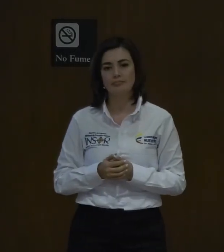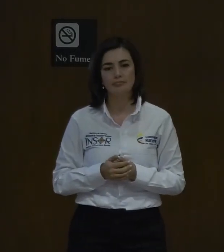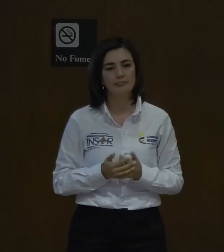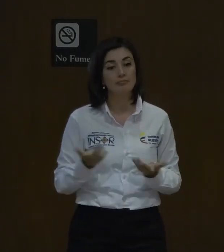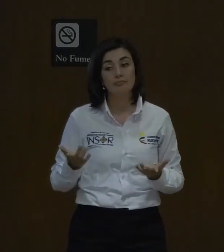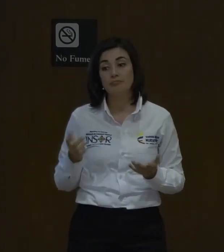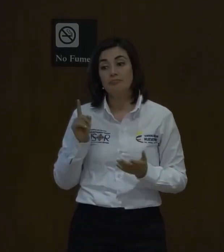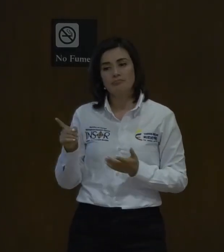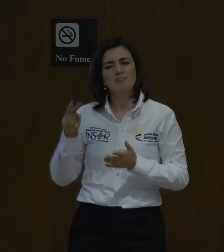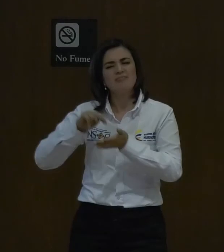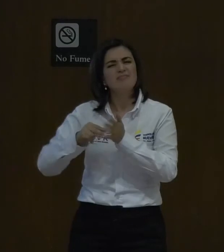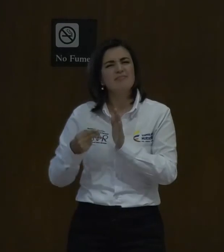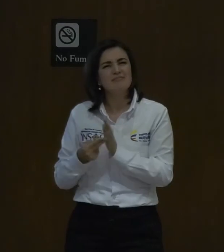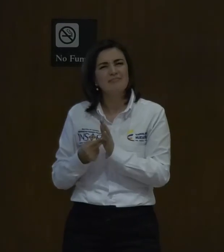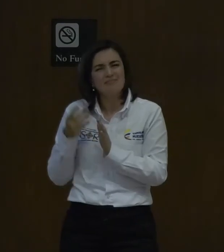lo que